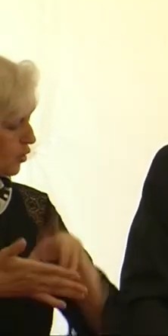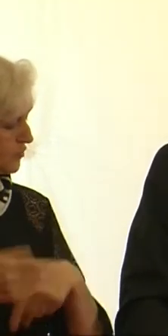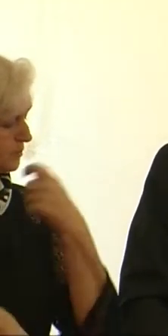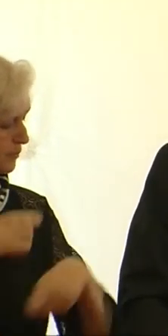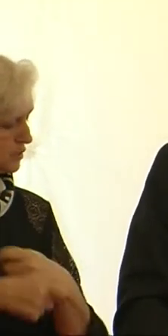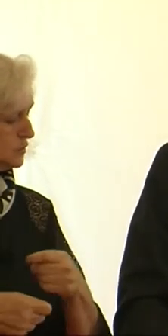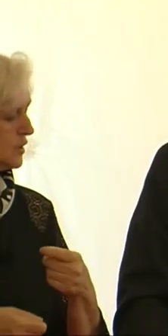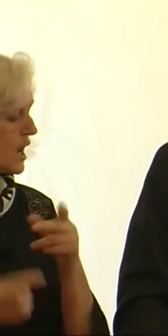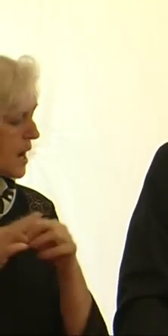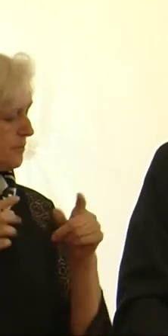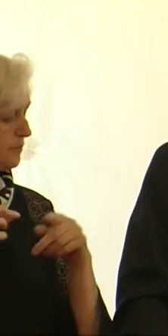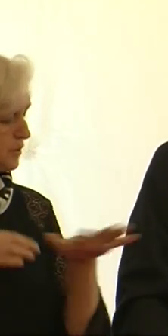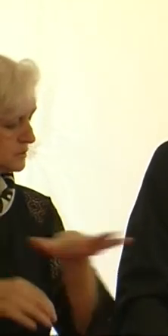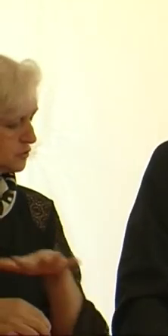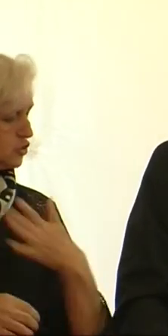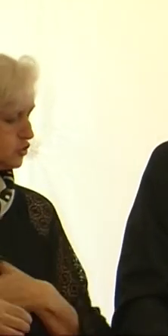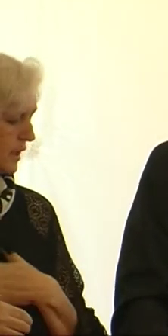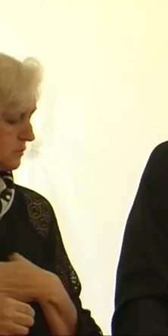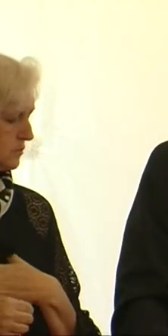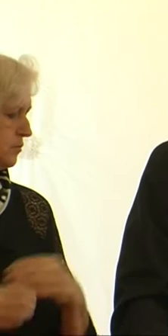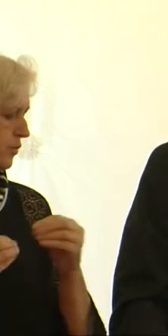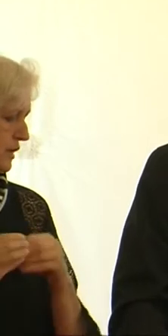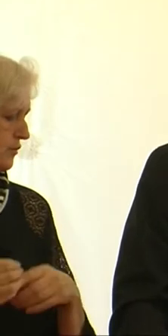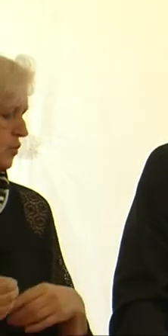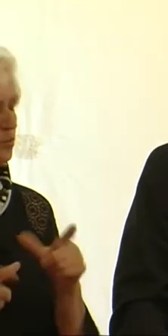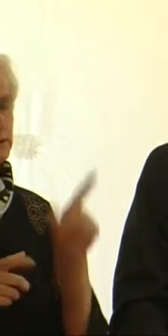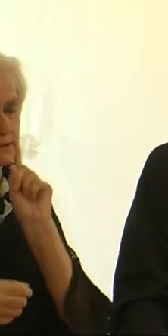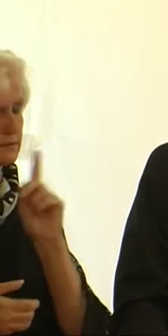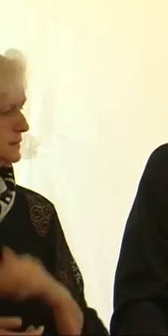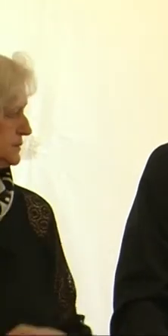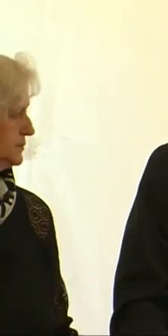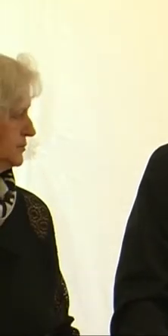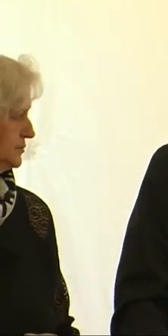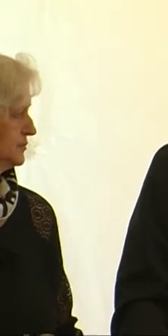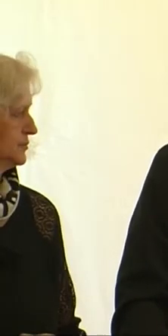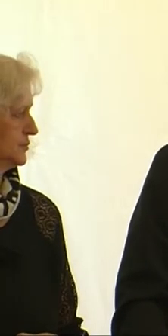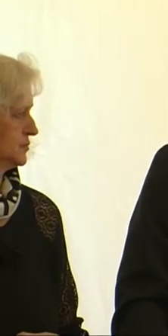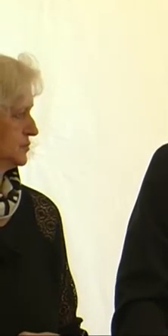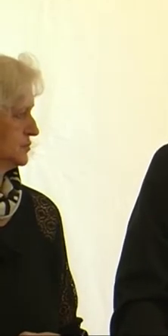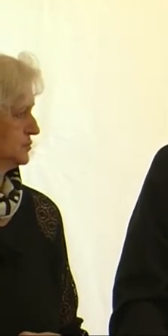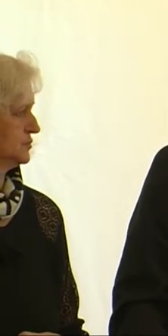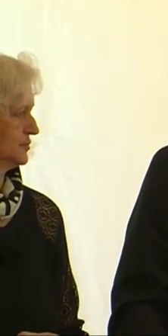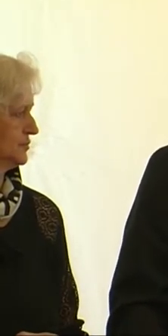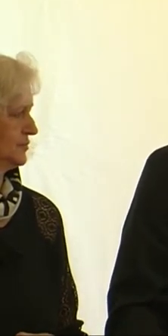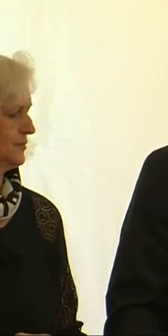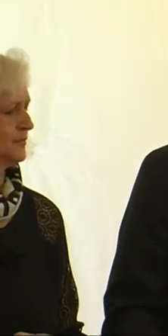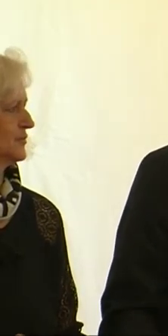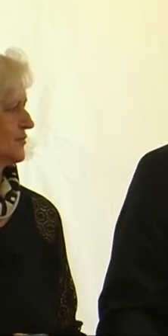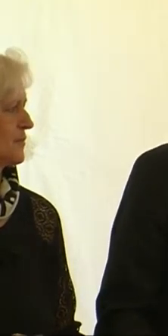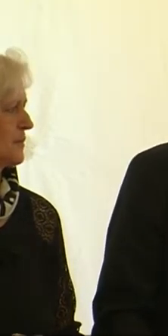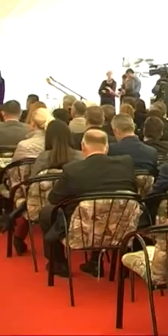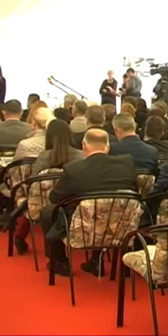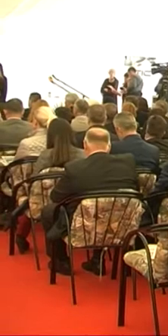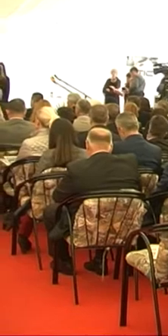Hercegovine. Izlagačima želim uspješan rad i što više ugovorenih poslova posjetiocima ugodan boravak u